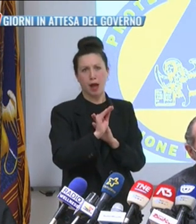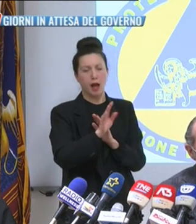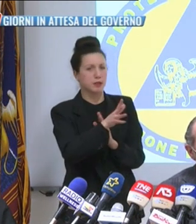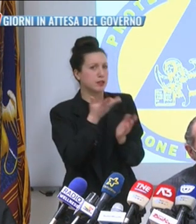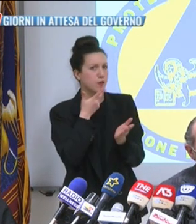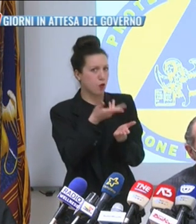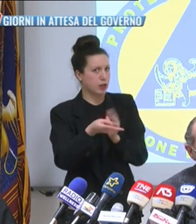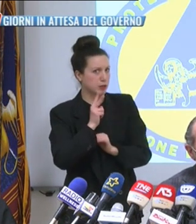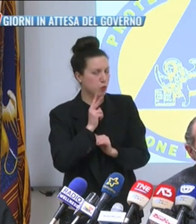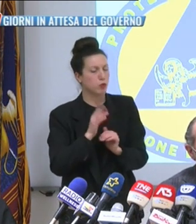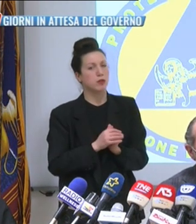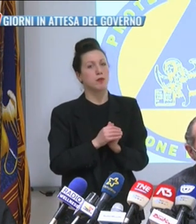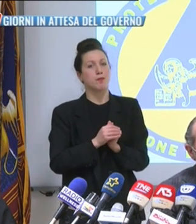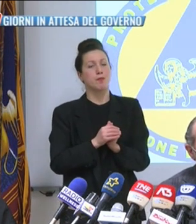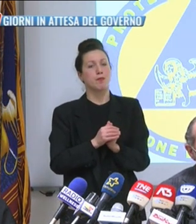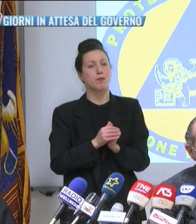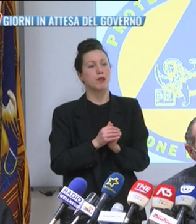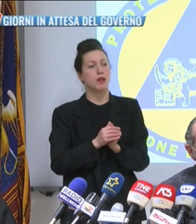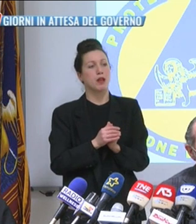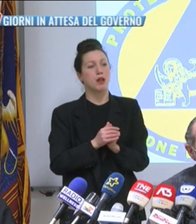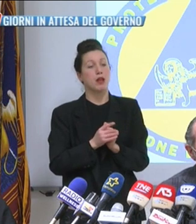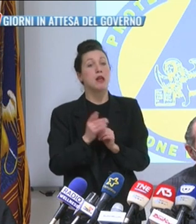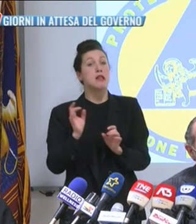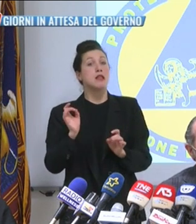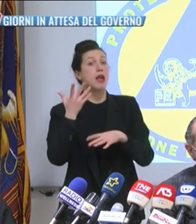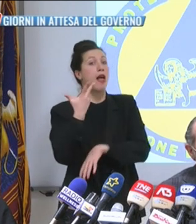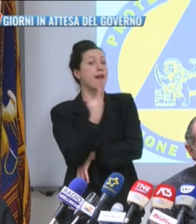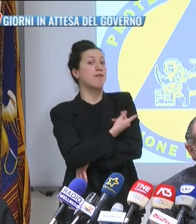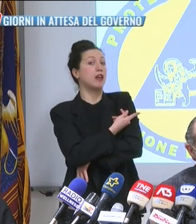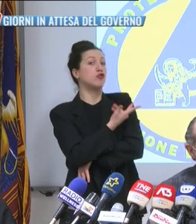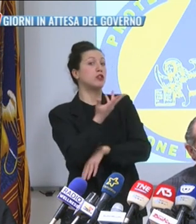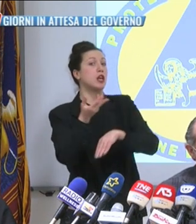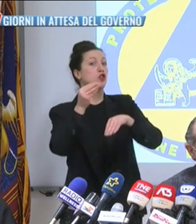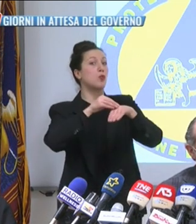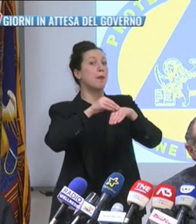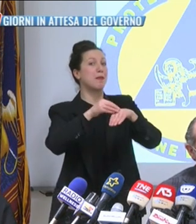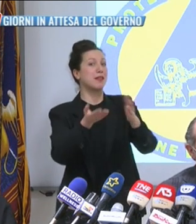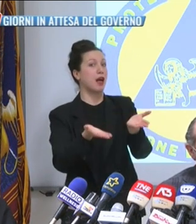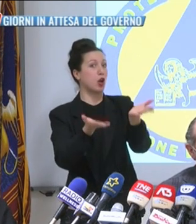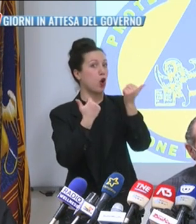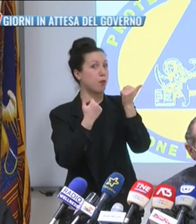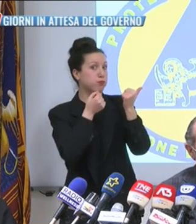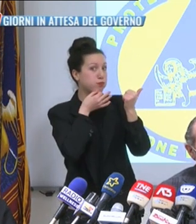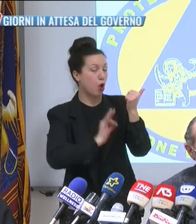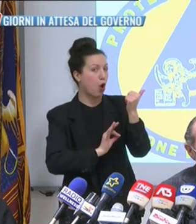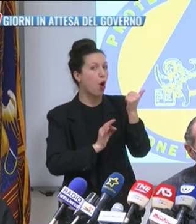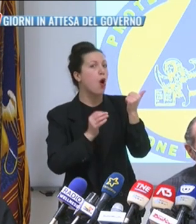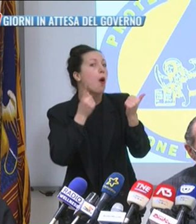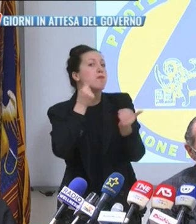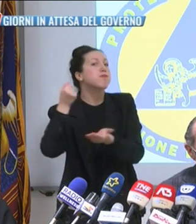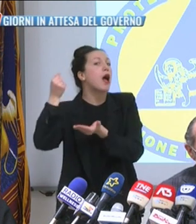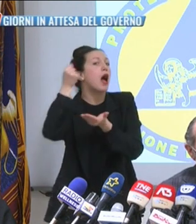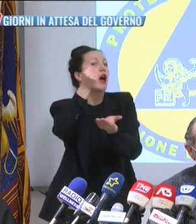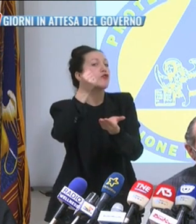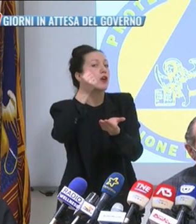un'idea di budget per l'eventuale acquisto supplementare di vaccini? Non gradisco. Non gradisce? Grazie. Non